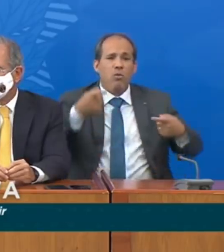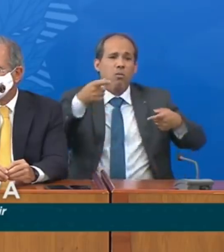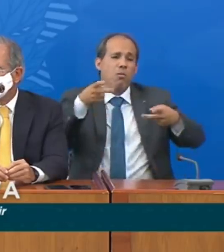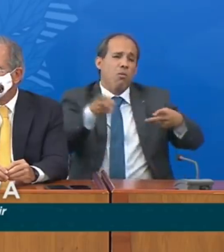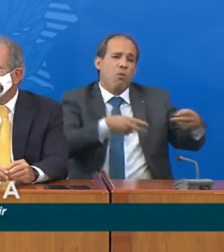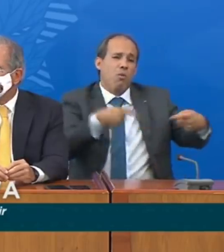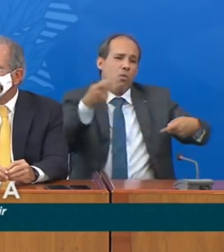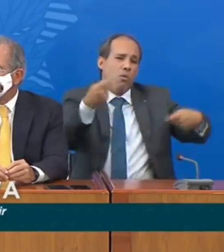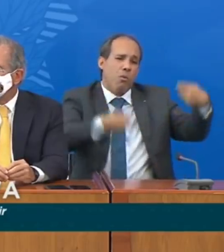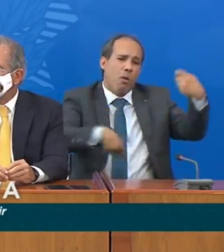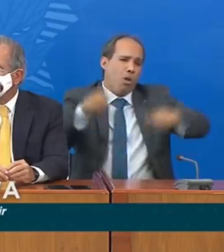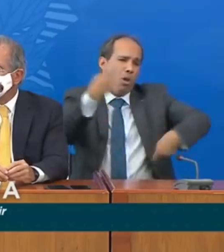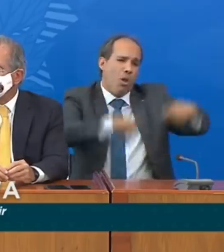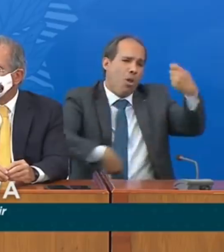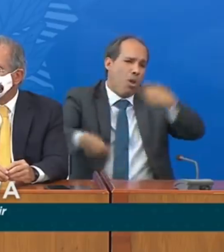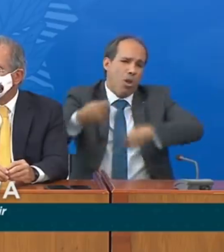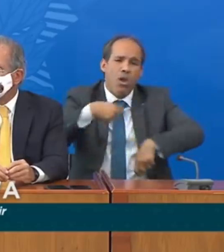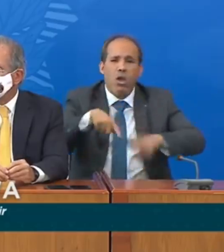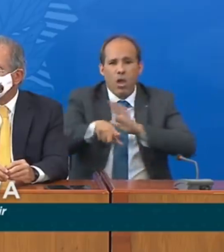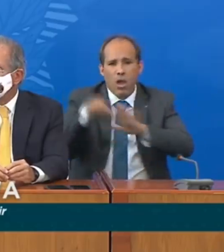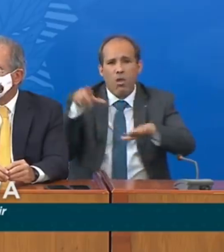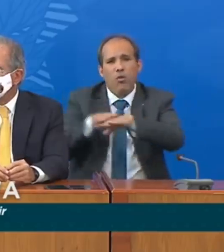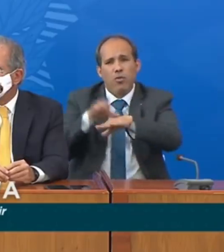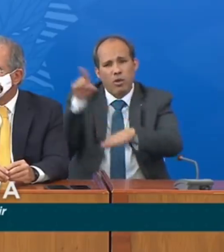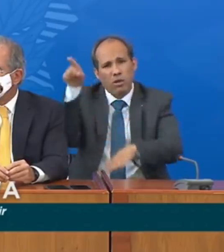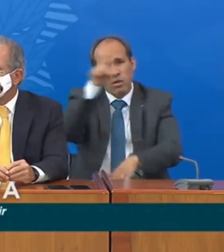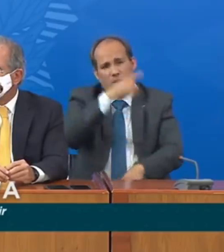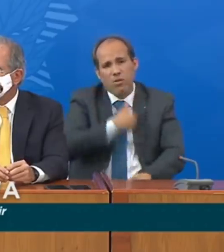com eles? Sim, mas acredito, ontem, por